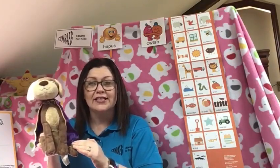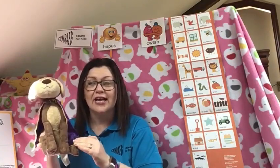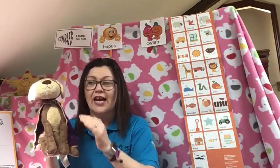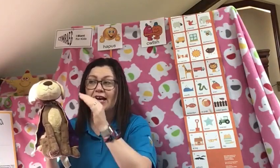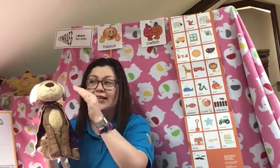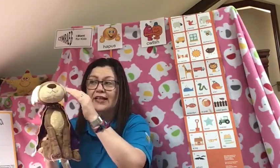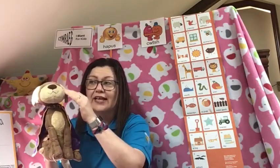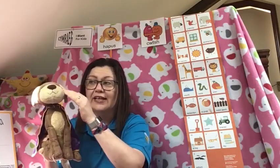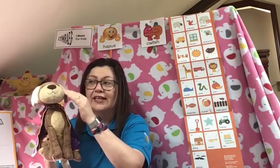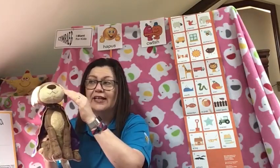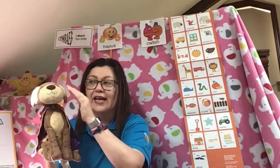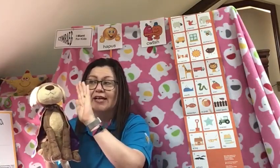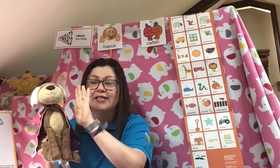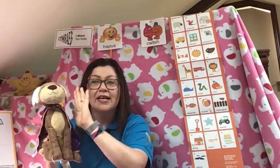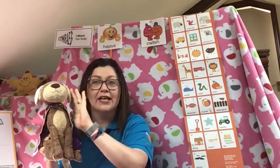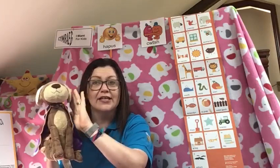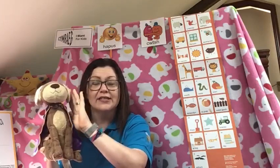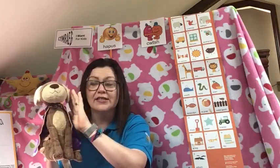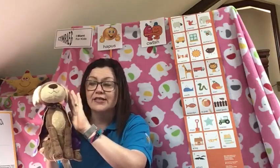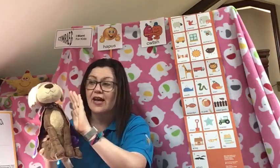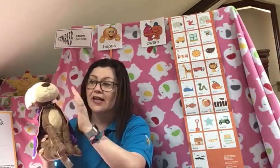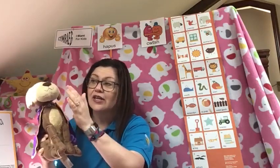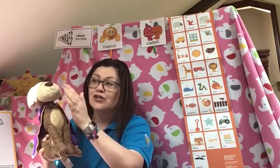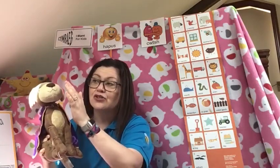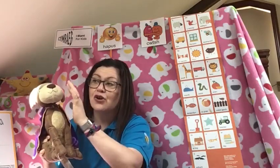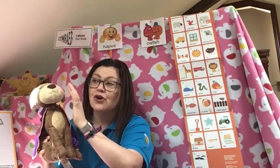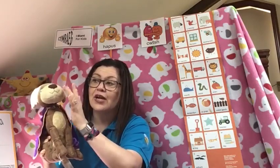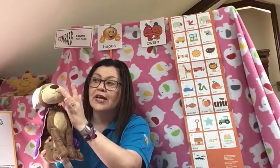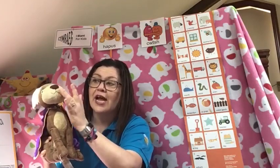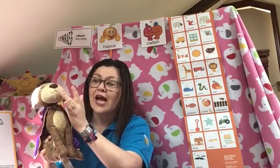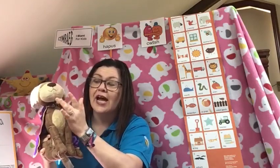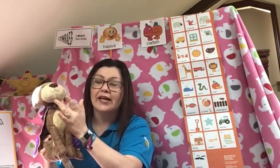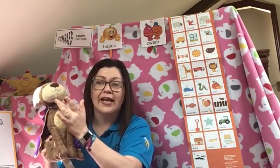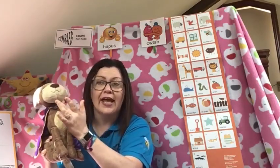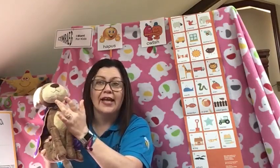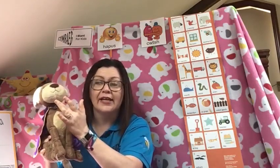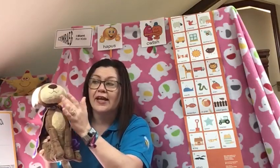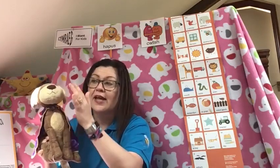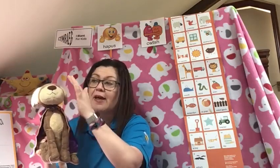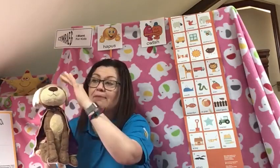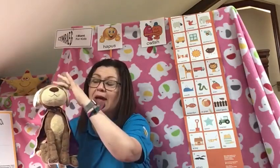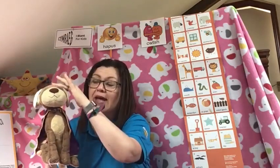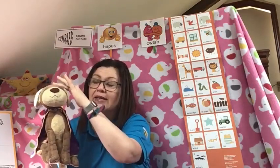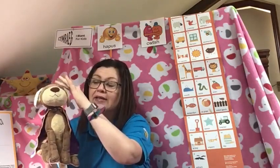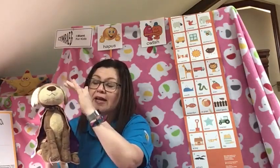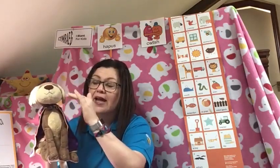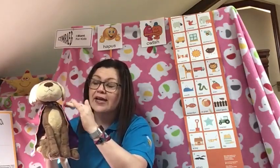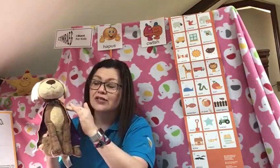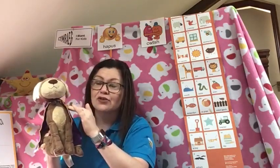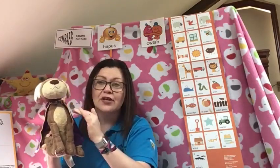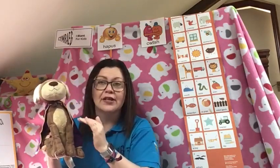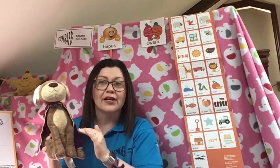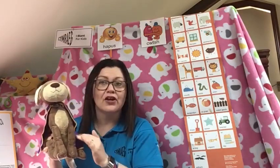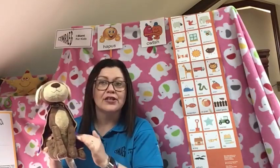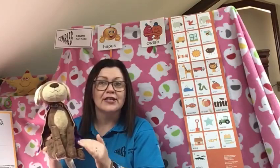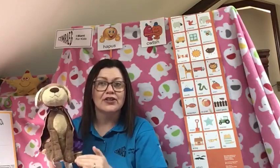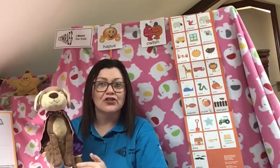traed a llygaid, clistiau trwy'n achig. Pen ysgwyddau coesau